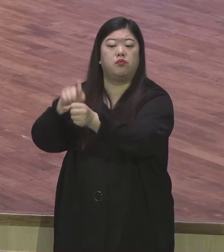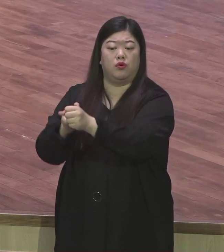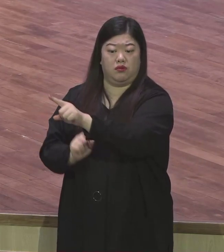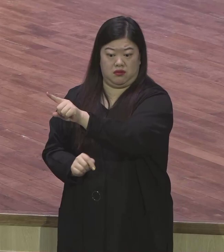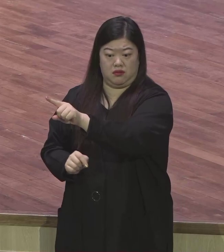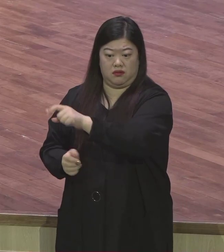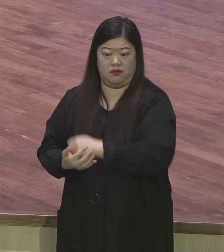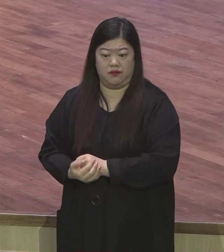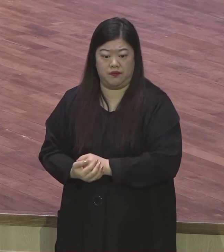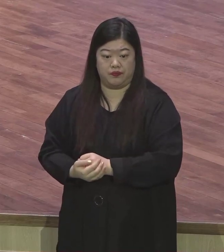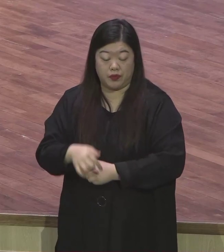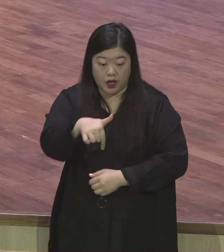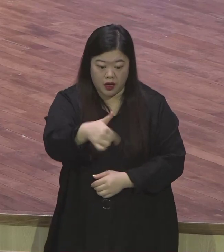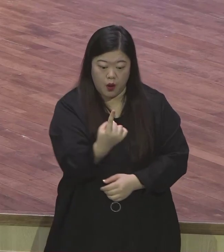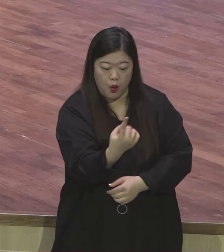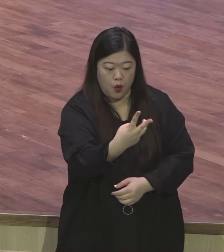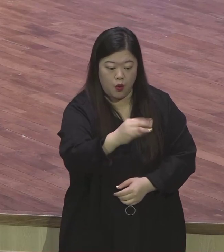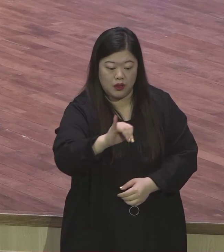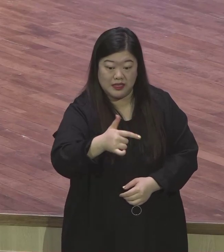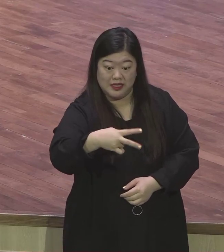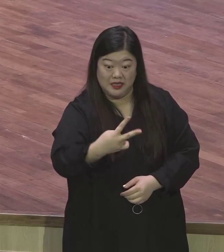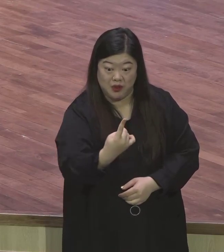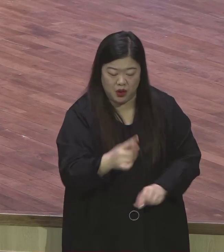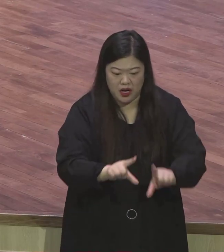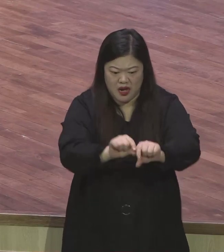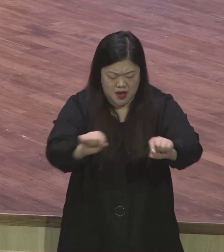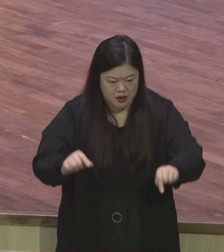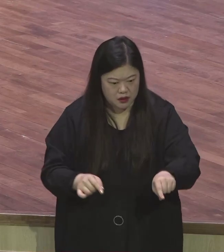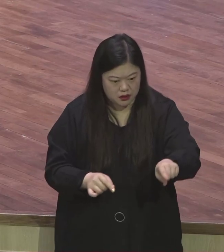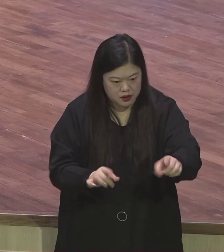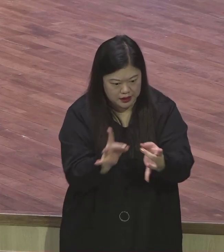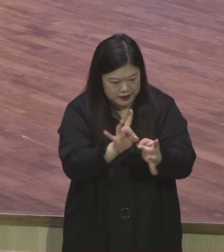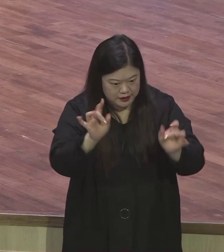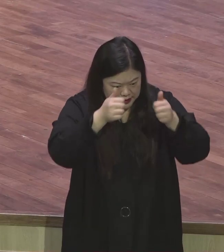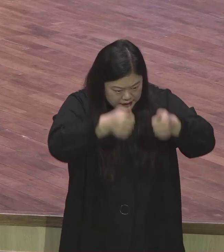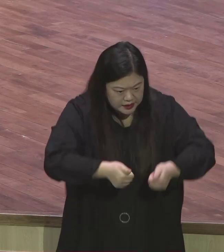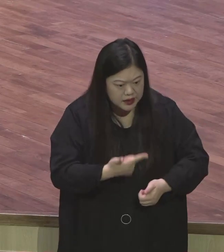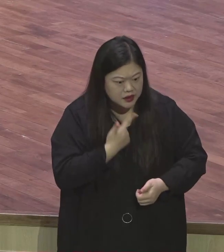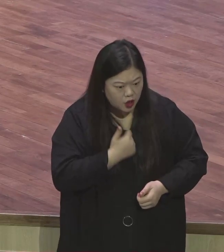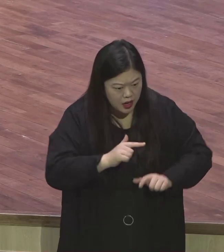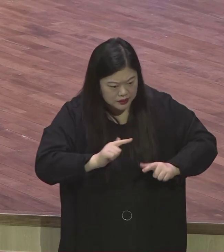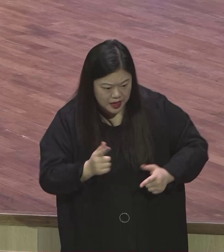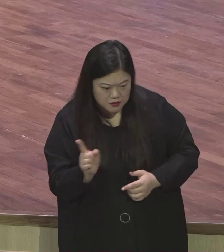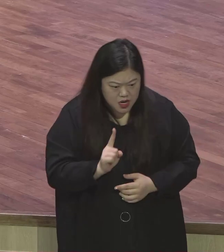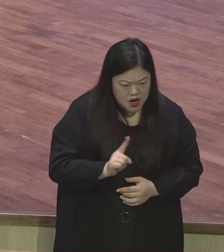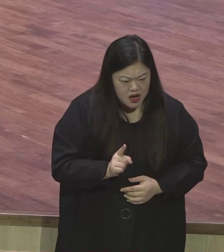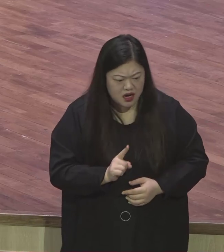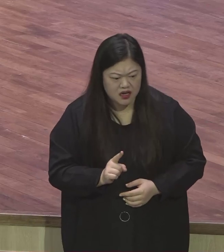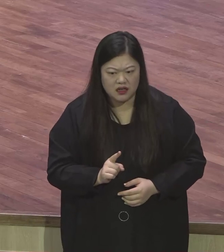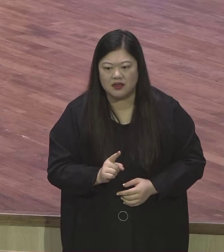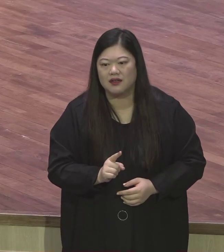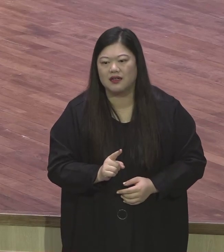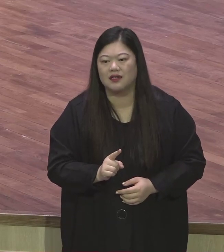물건을 그것이 우상 제물이냐 아니냐 따지 것도 없고 먹느냐 마느냐 하는 문제